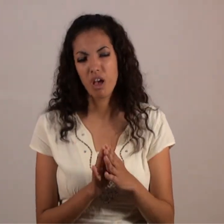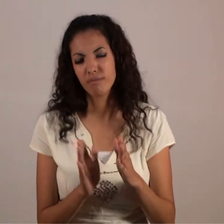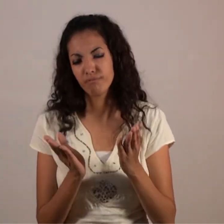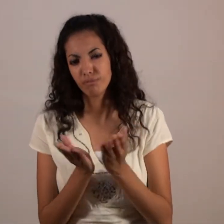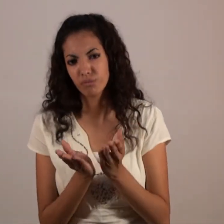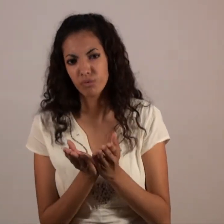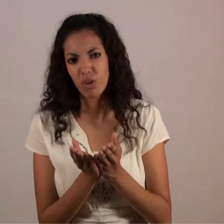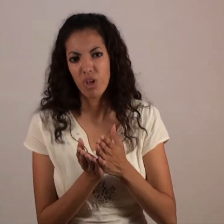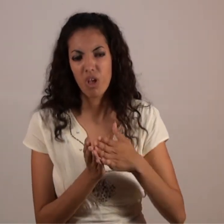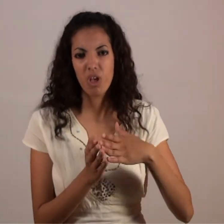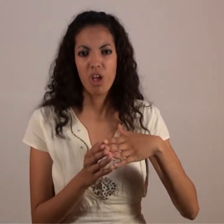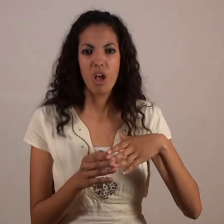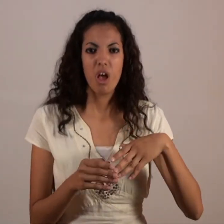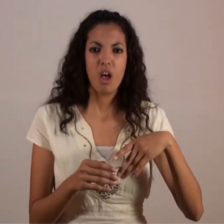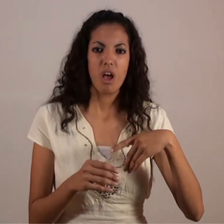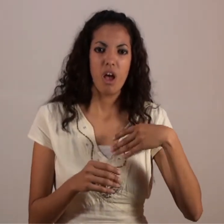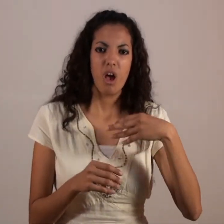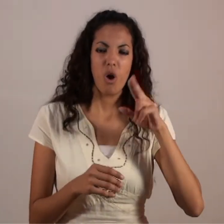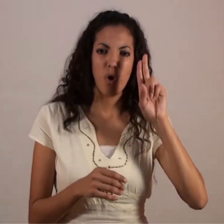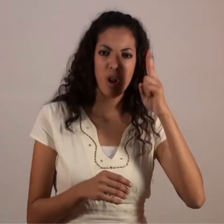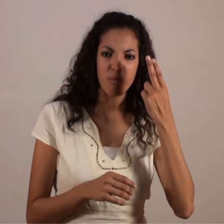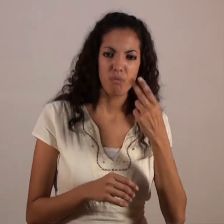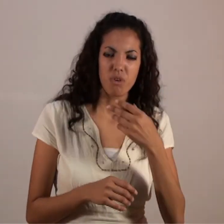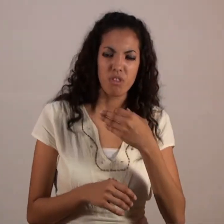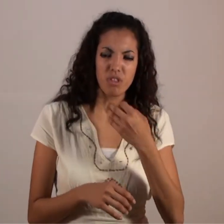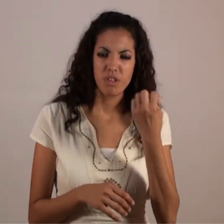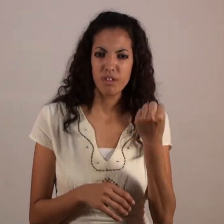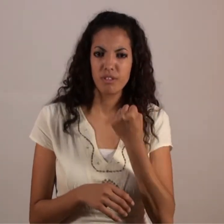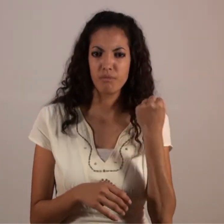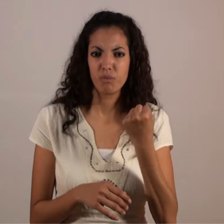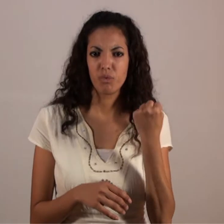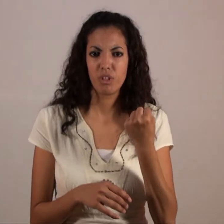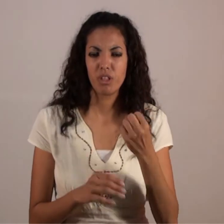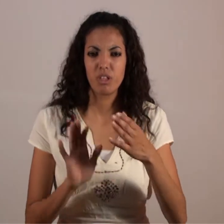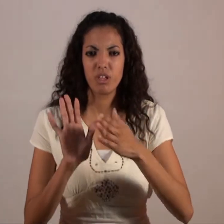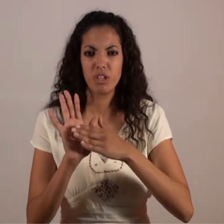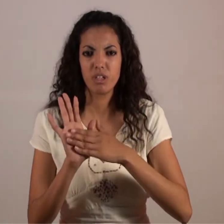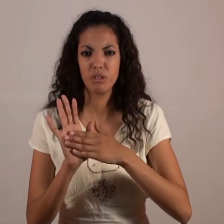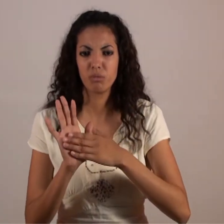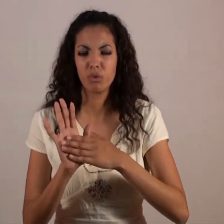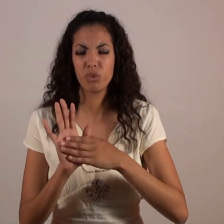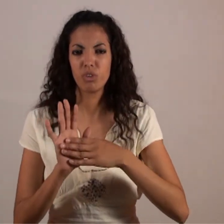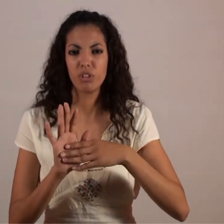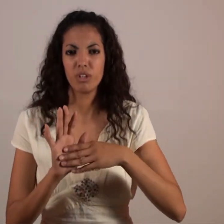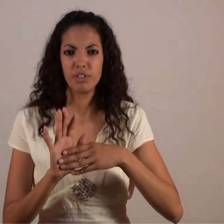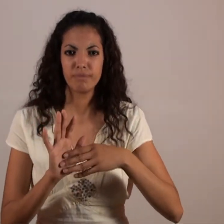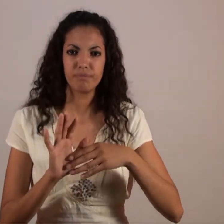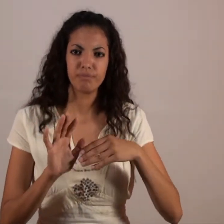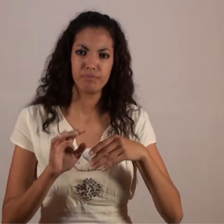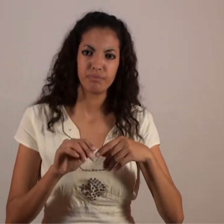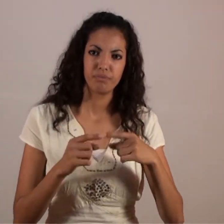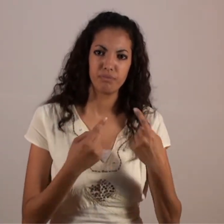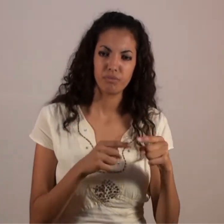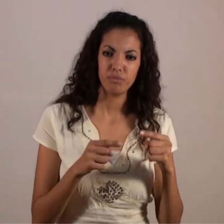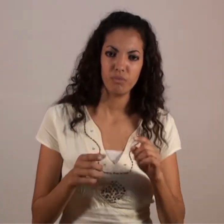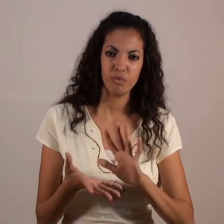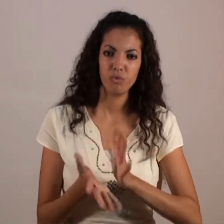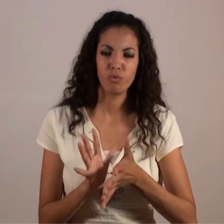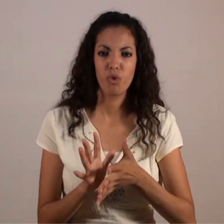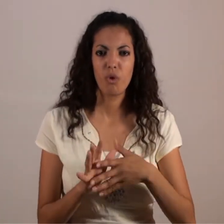del santuario terrenal era revelar en símbolos, tipos y mini profecías la muerte y el